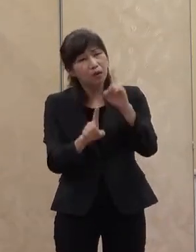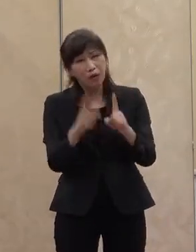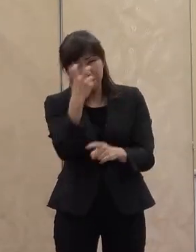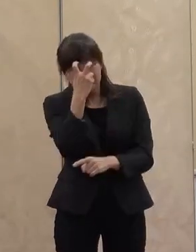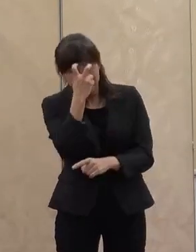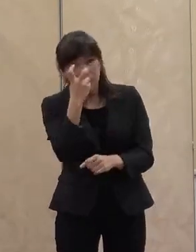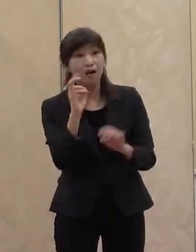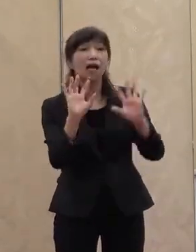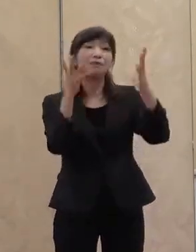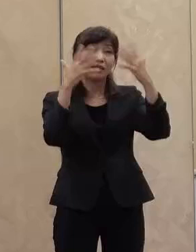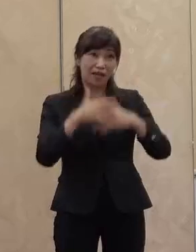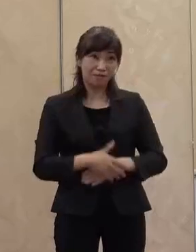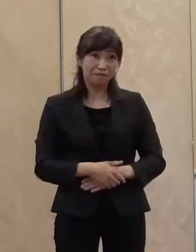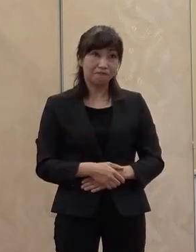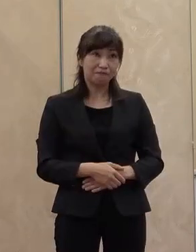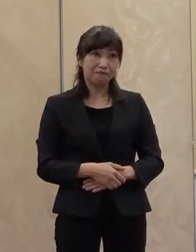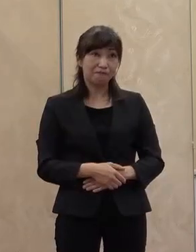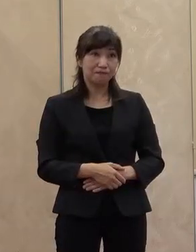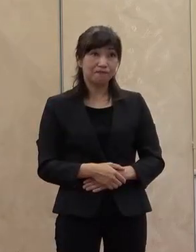です。